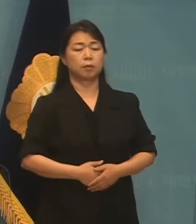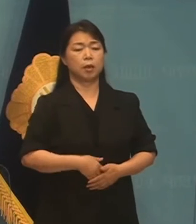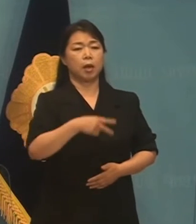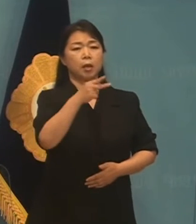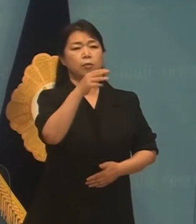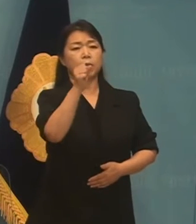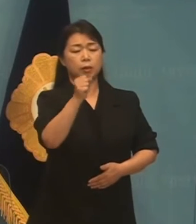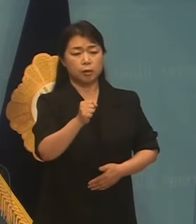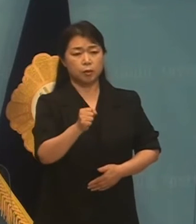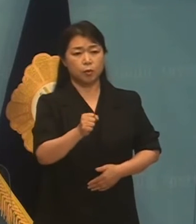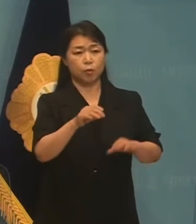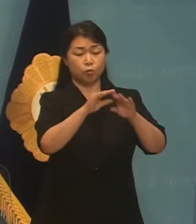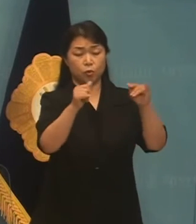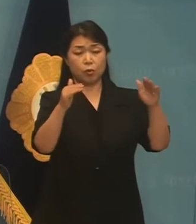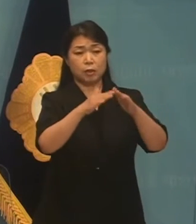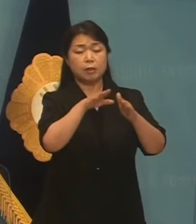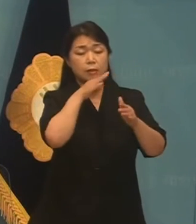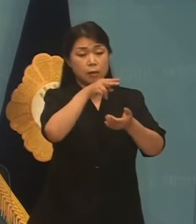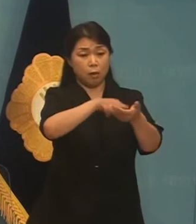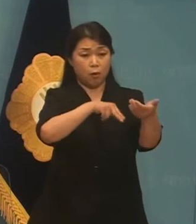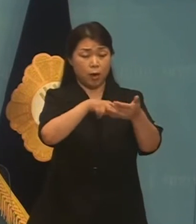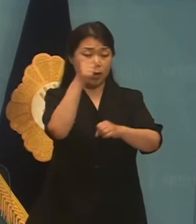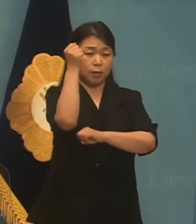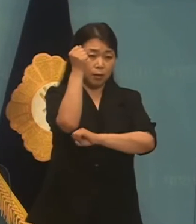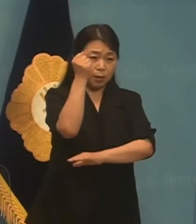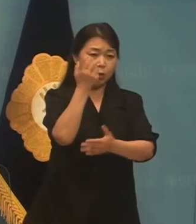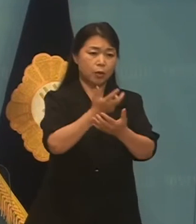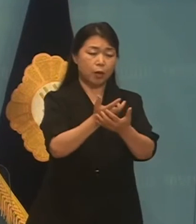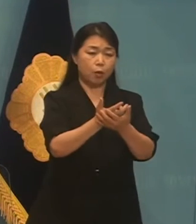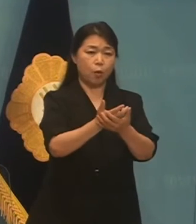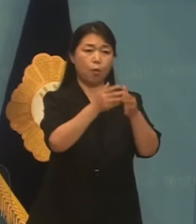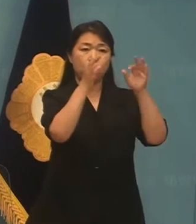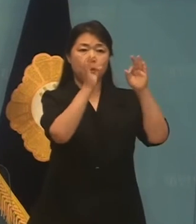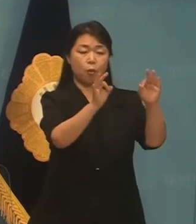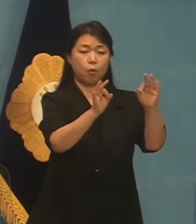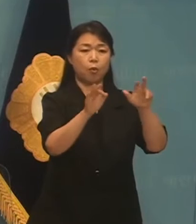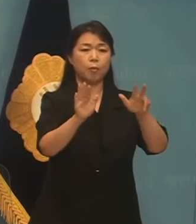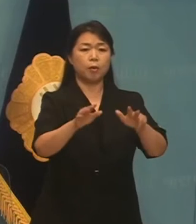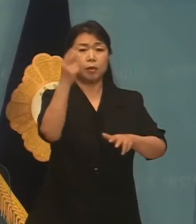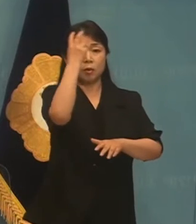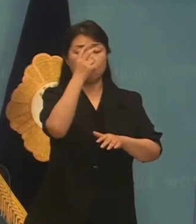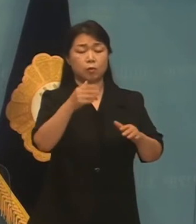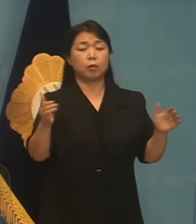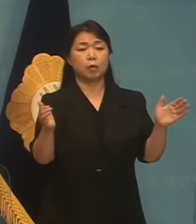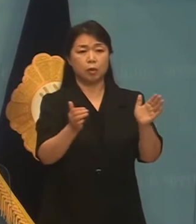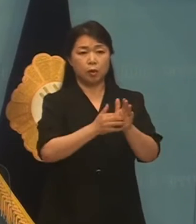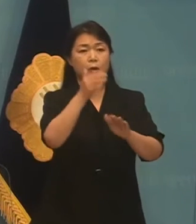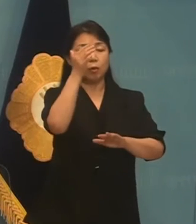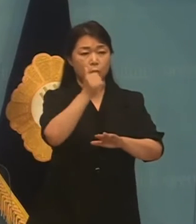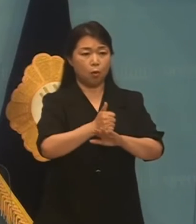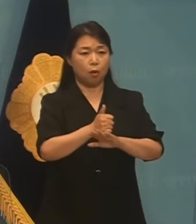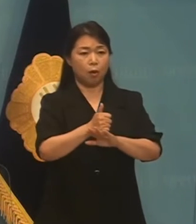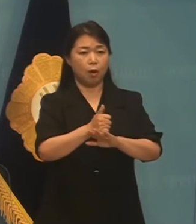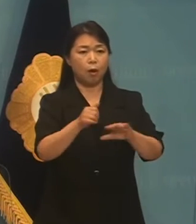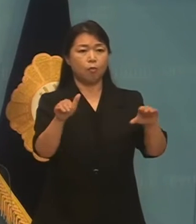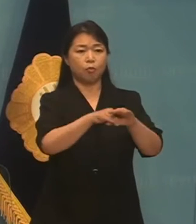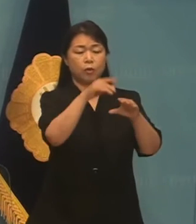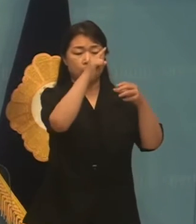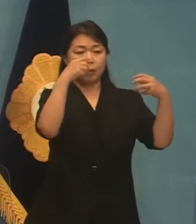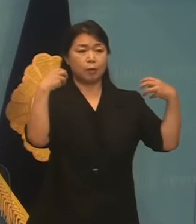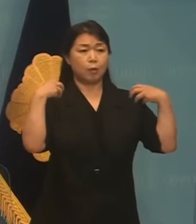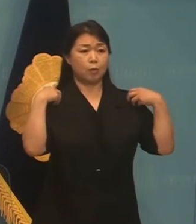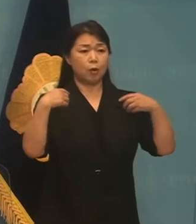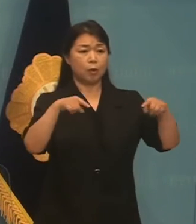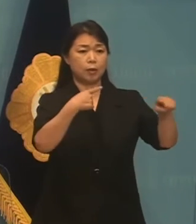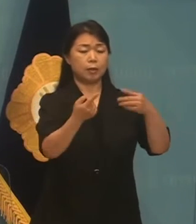KBS 부동산 실거래가 자료에 기초한 이번 전수조사 결과 문재인 대통령 집권 기간